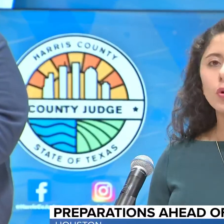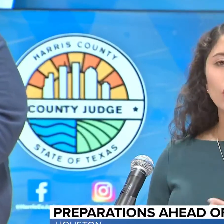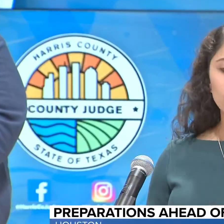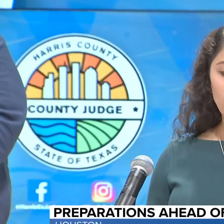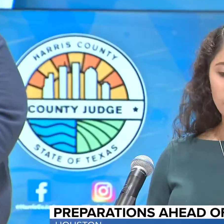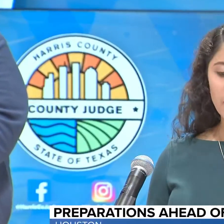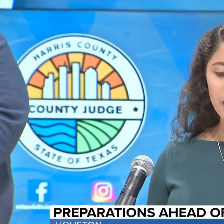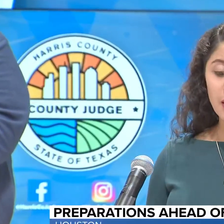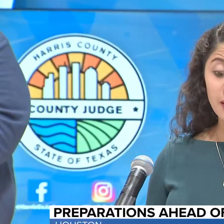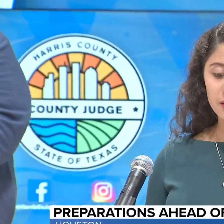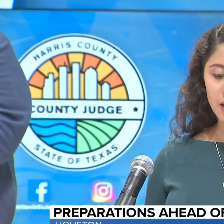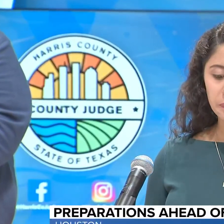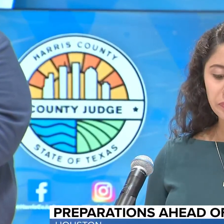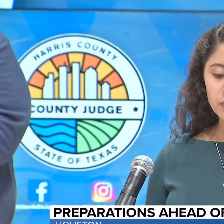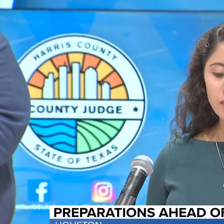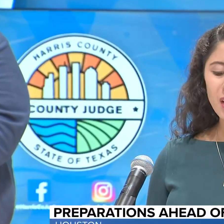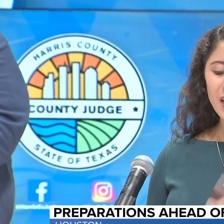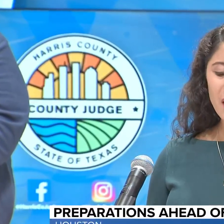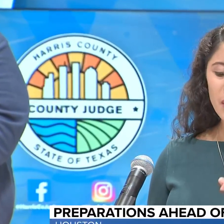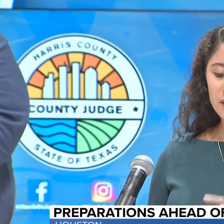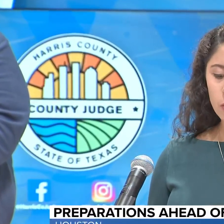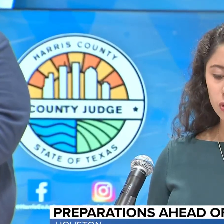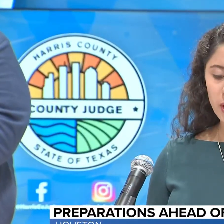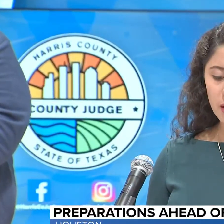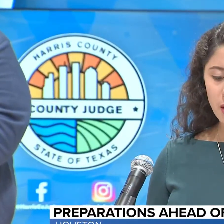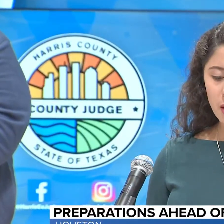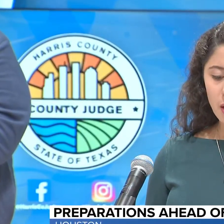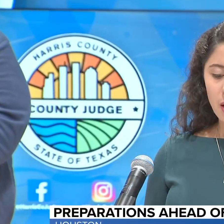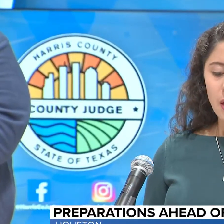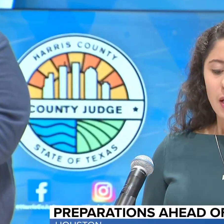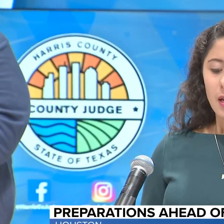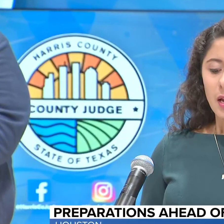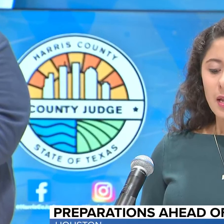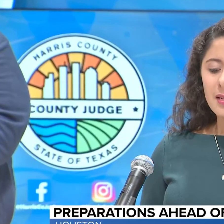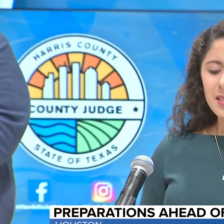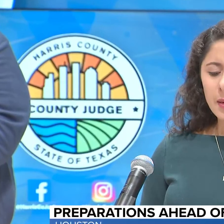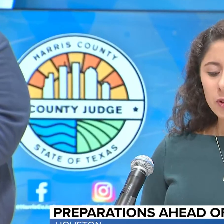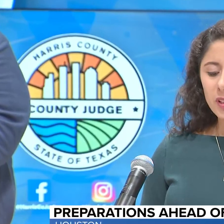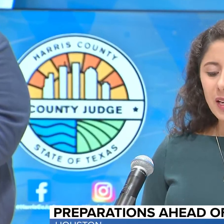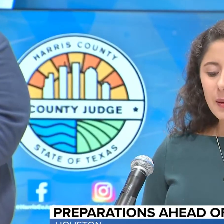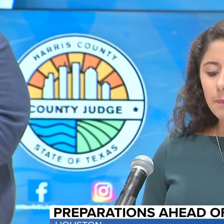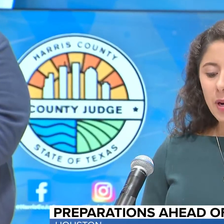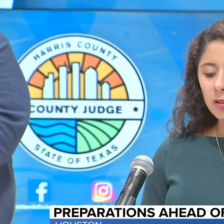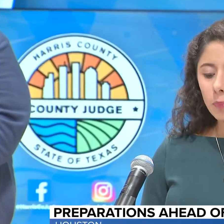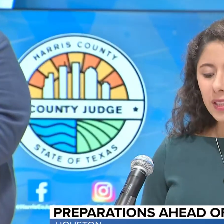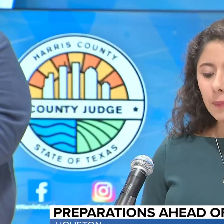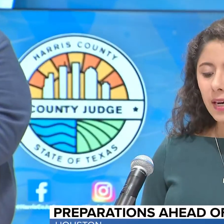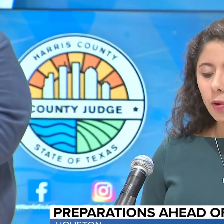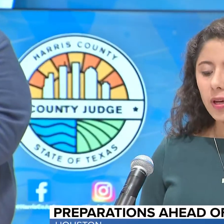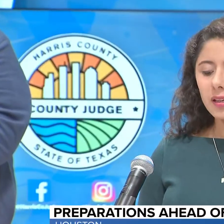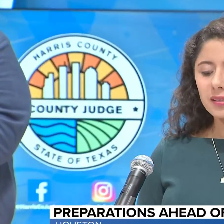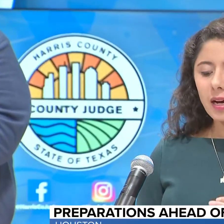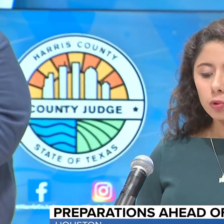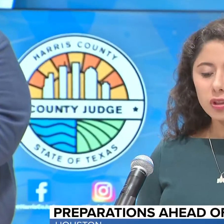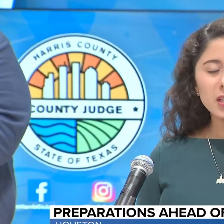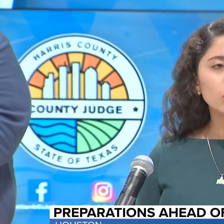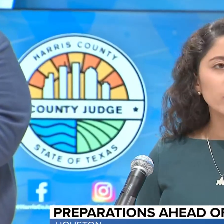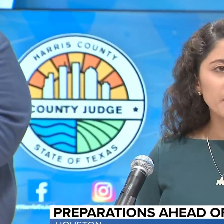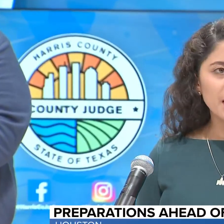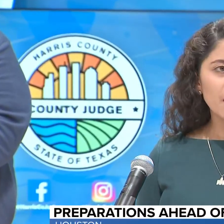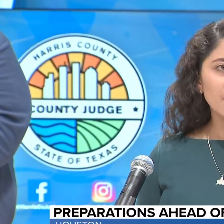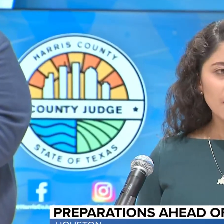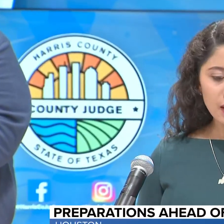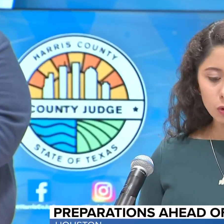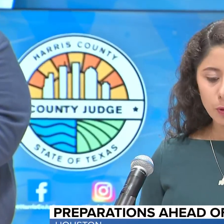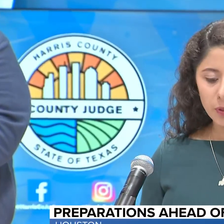están los refugios, qué hay que hacer. ¿Qué debe hacer usted? Necesitamos que ponga de su parte para cuidarse a usted, a